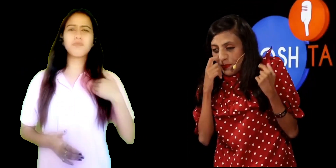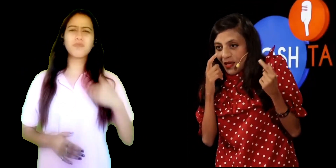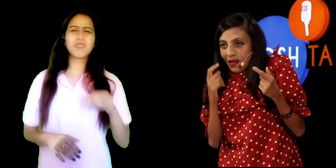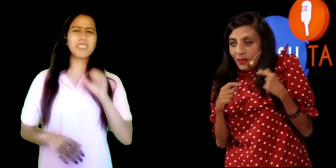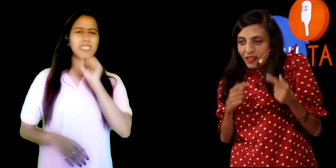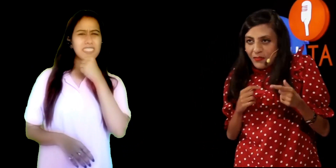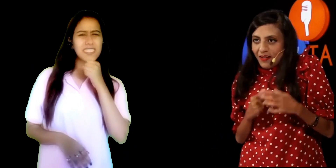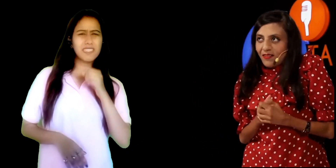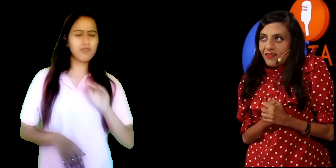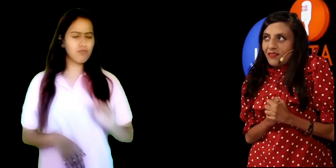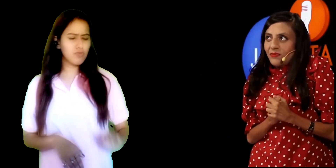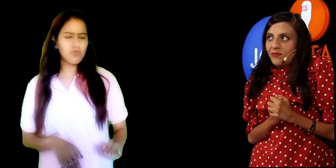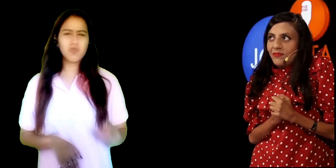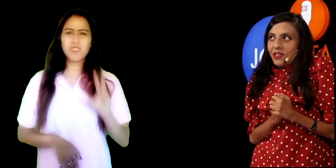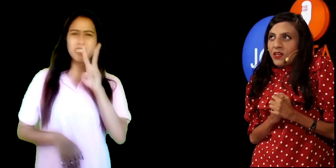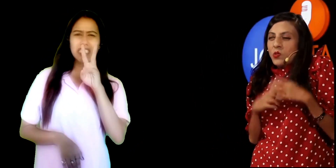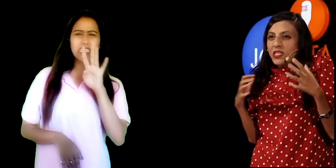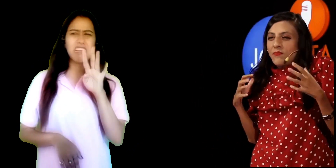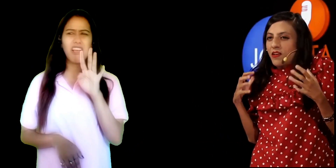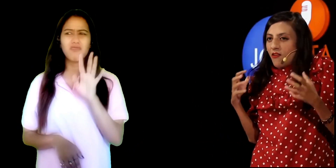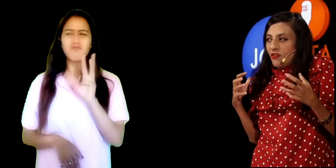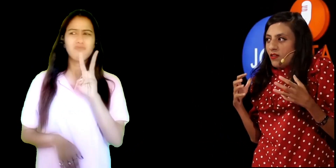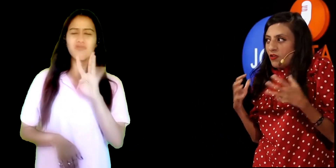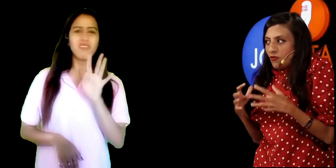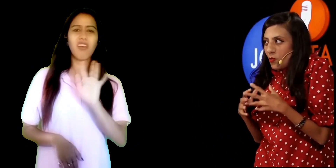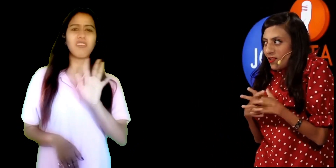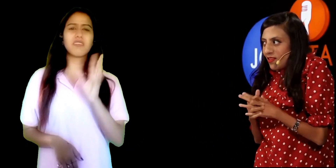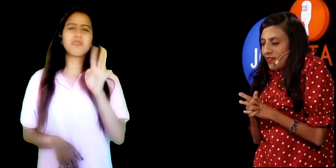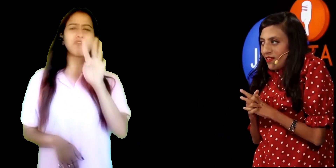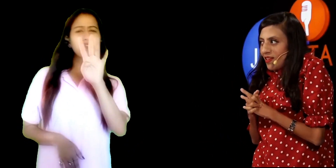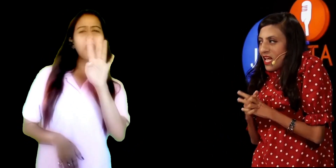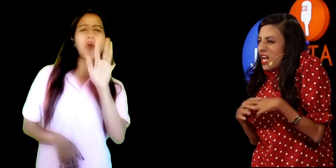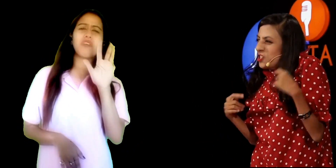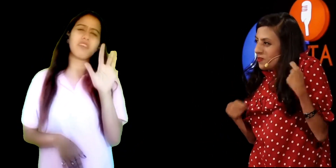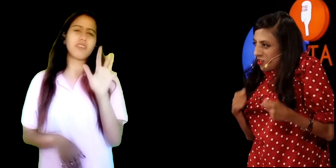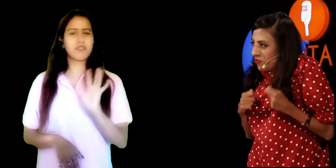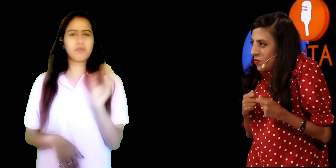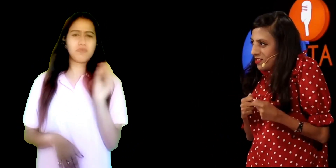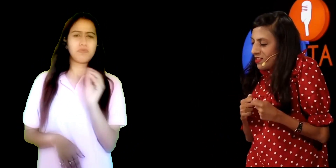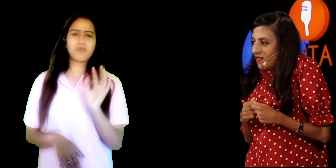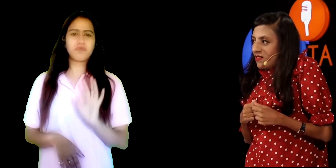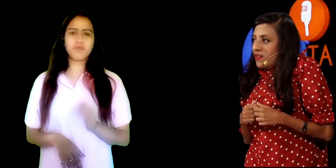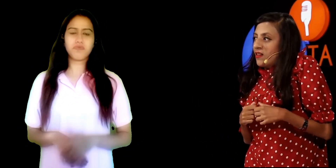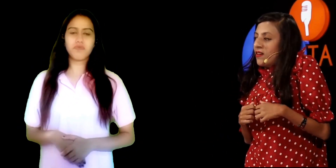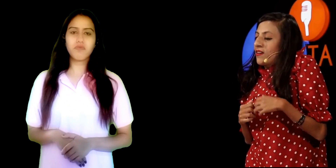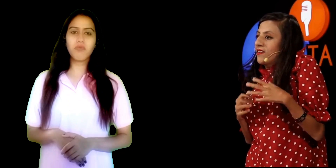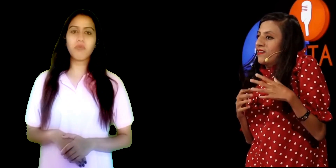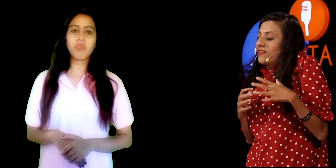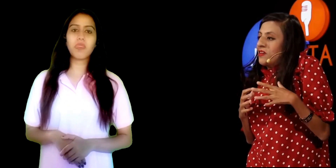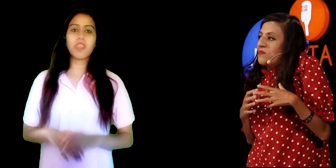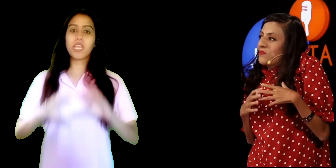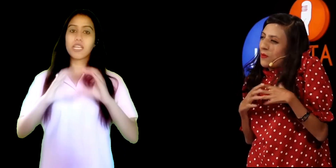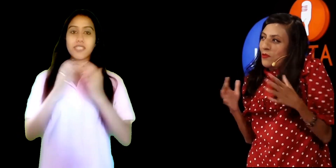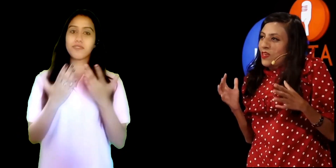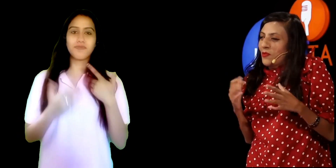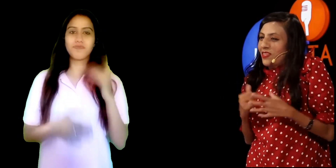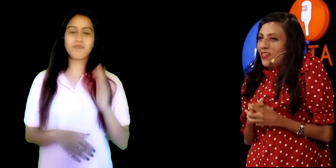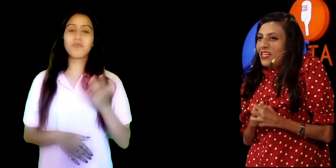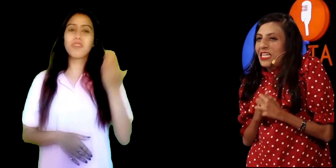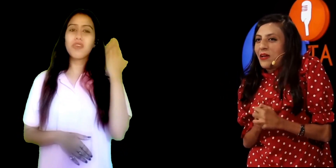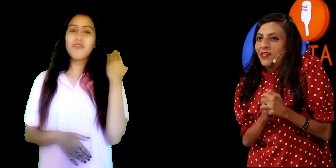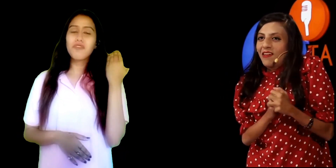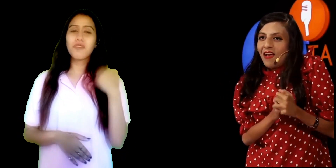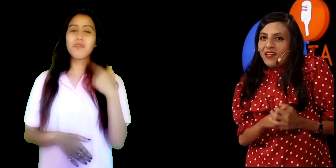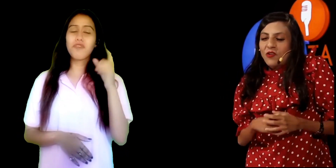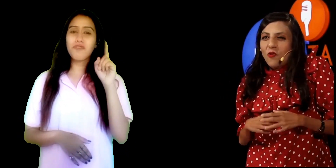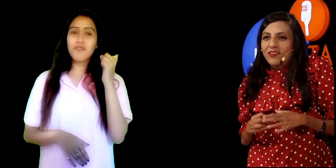कि मेरठ में ना उस टाइम पे काफ़ी कर्फ्यू लगते थे। और जब कर्फ्यू लगते थे ना, तब सब लोग ये बोलते थे